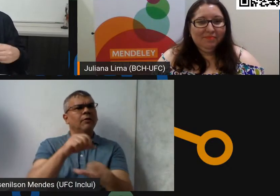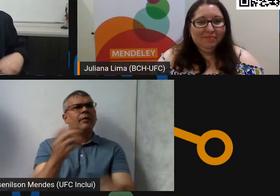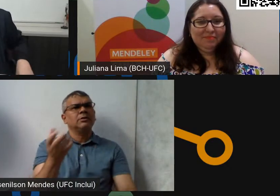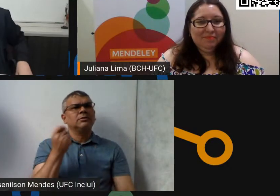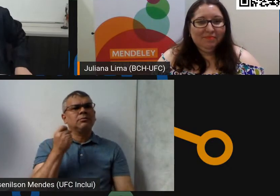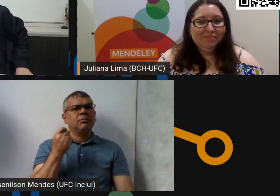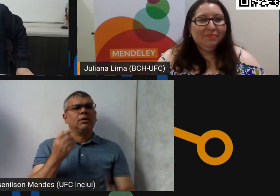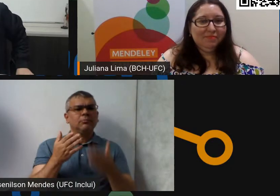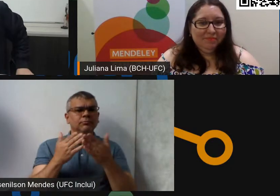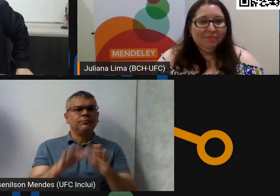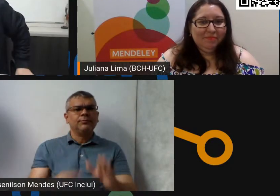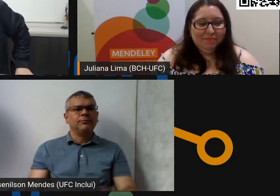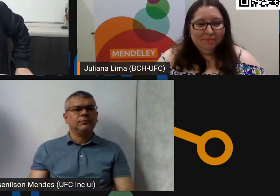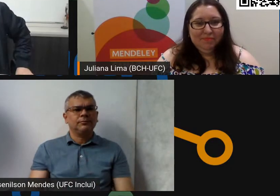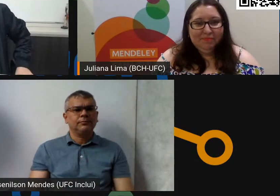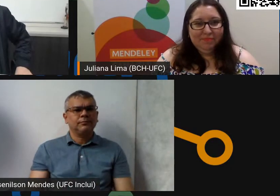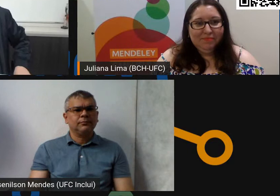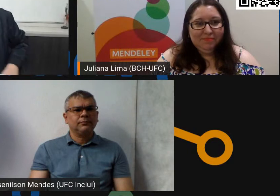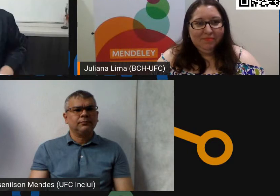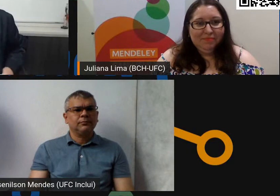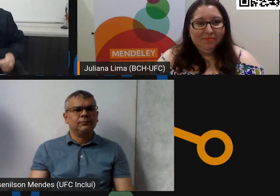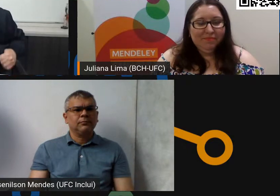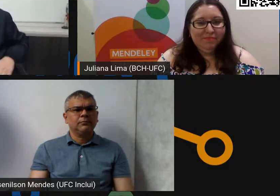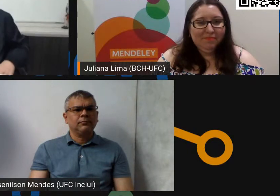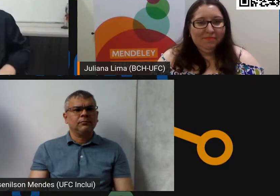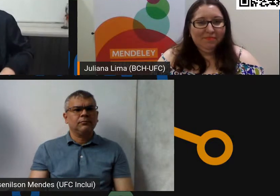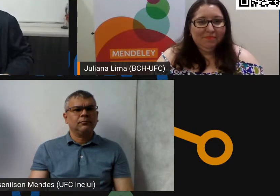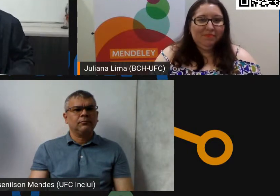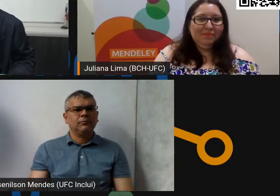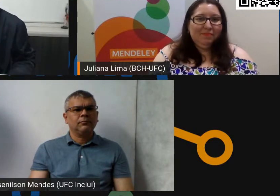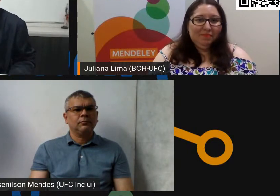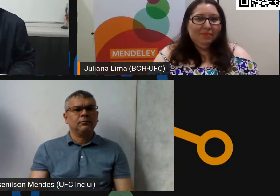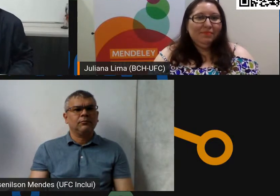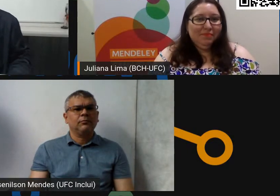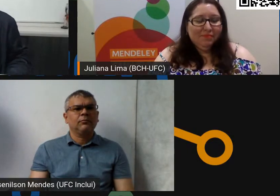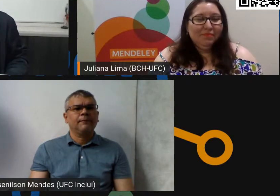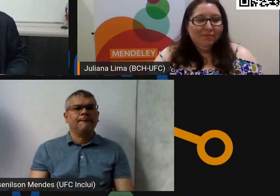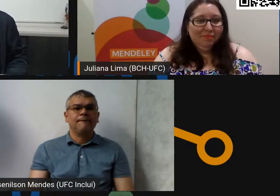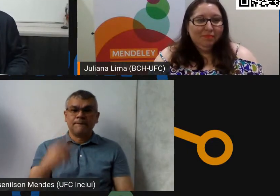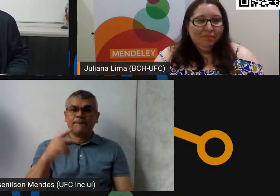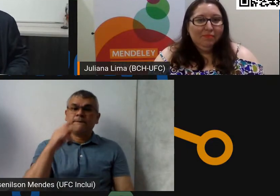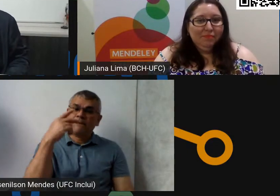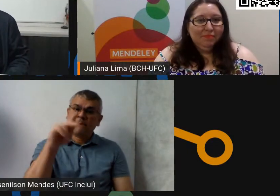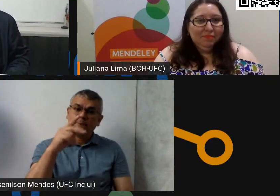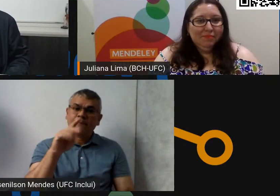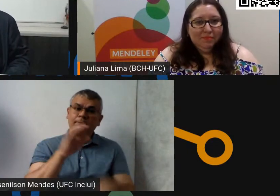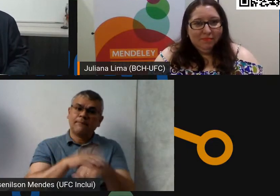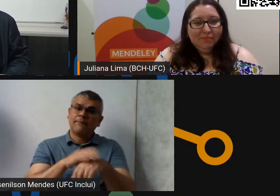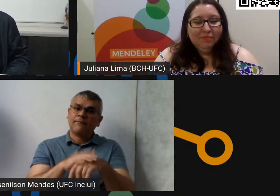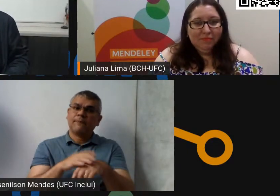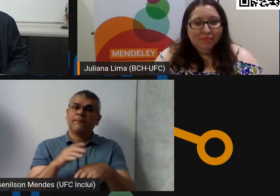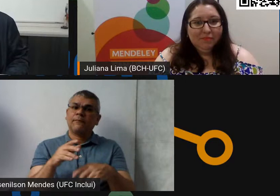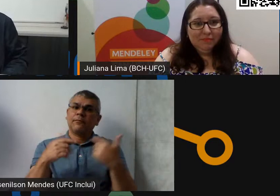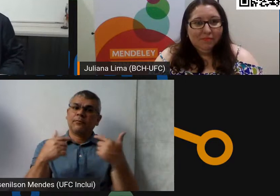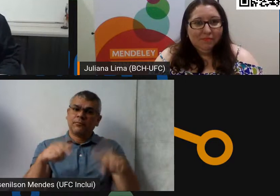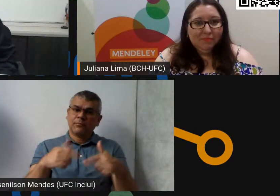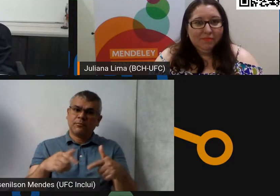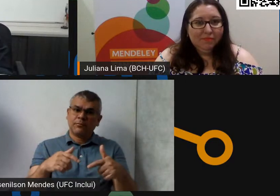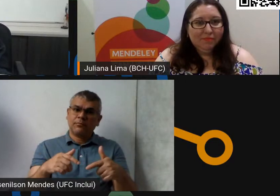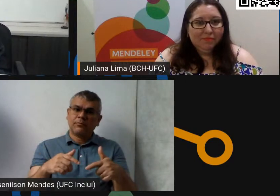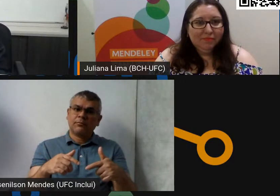retorno. Por que não? Mesmo que o retorno vá para a universidade, não precisa ser você. Foi para um trabalho da universidade, né? Tem